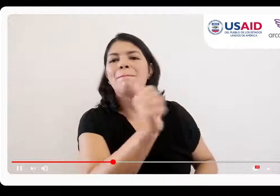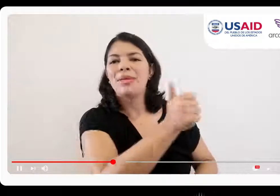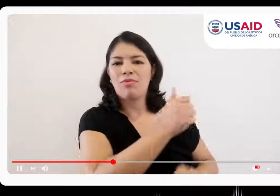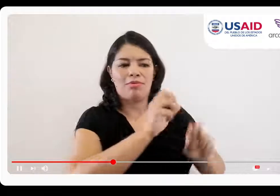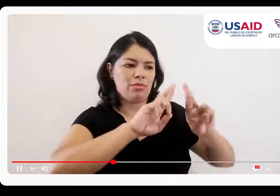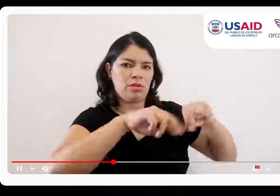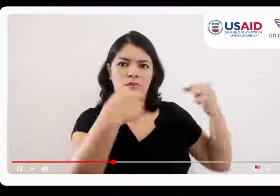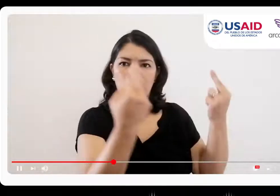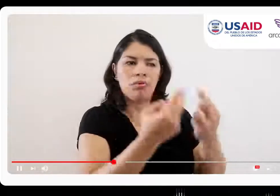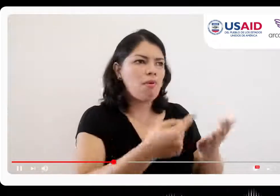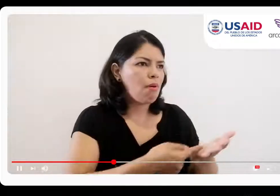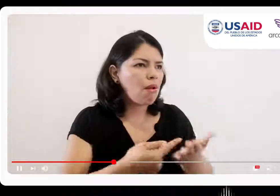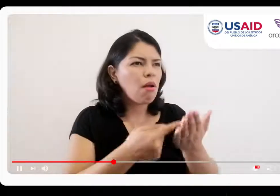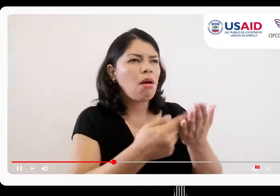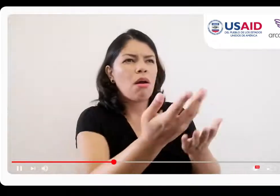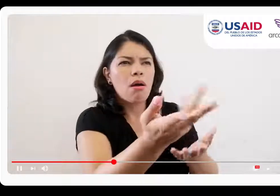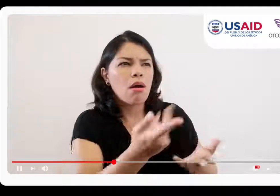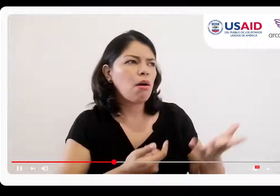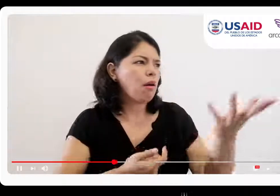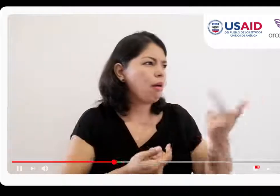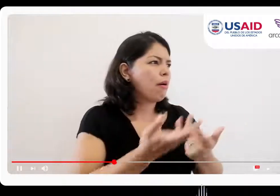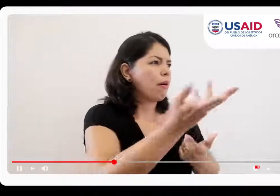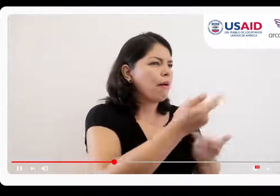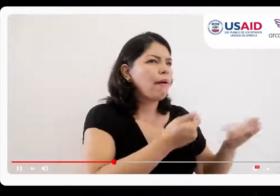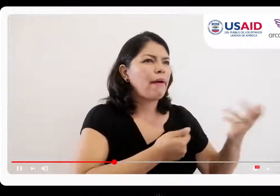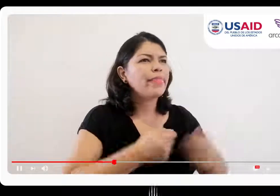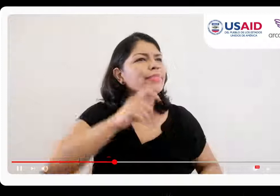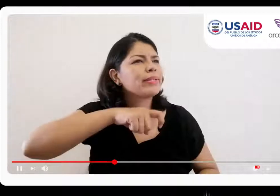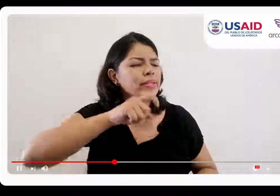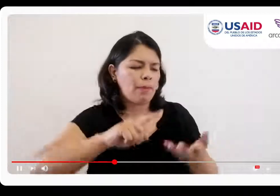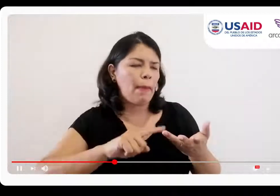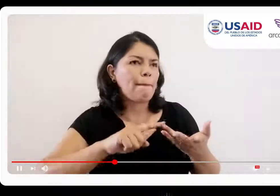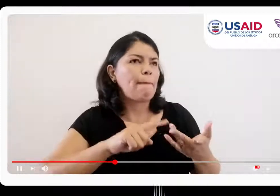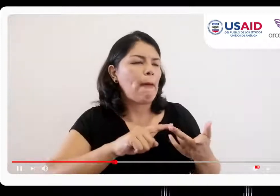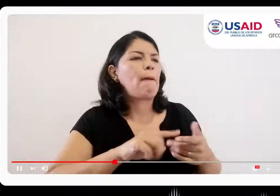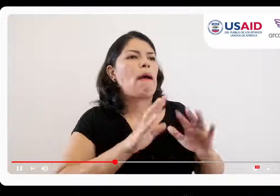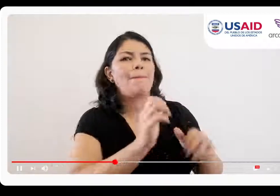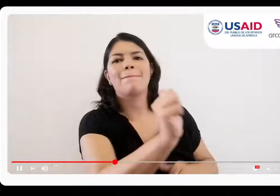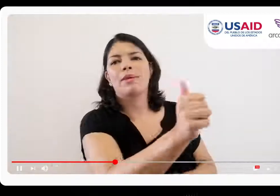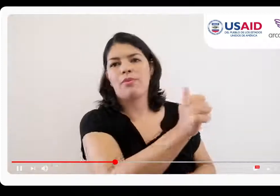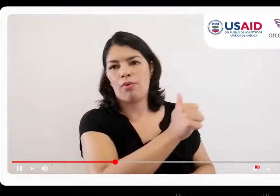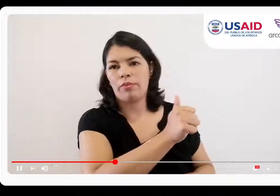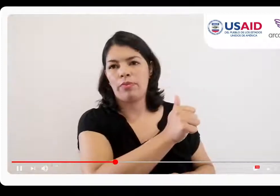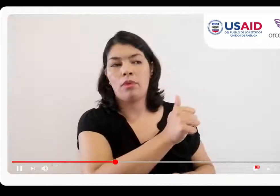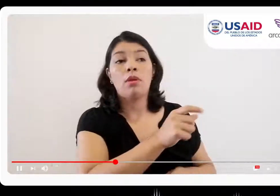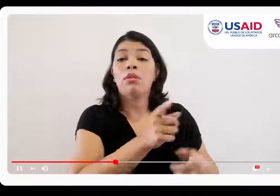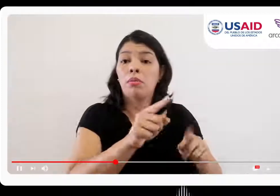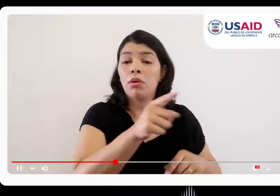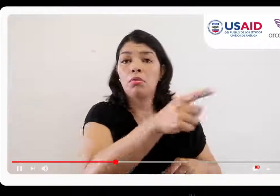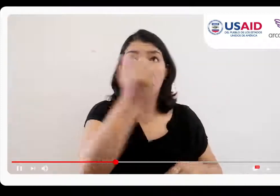expresen a través de diferentes metodologías cuáles son sus necesidades, pero también ellos cuáles ven